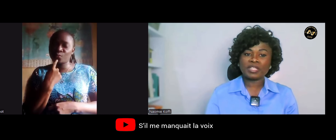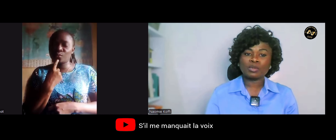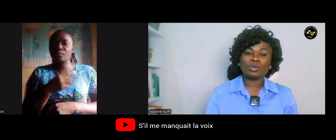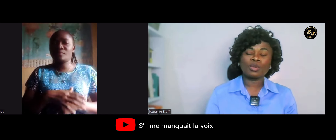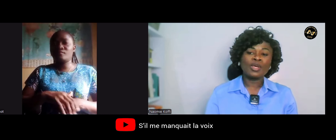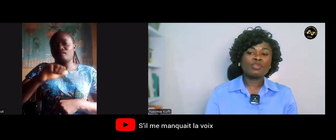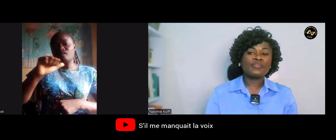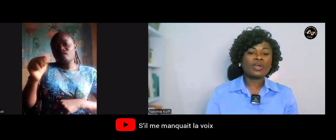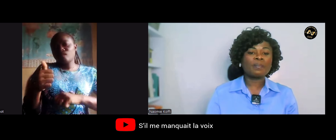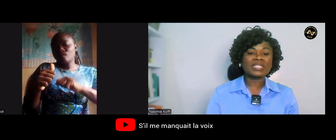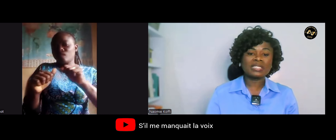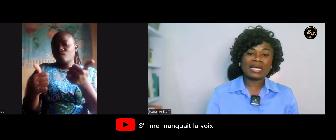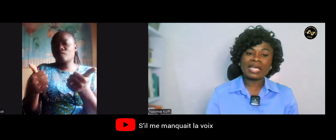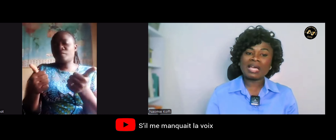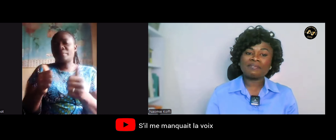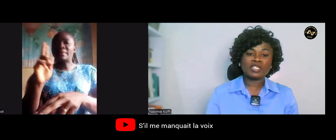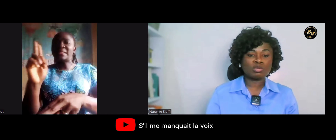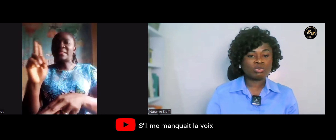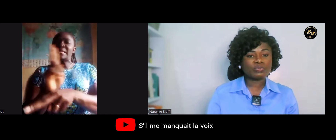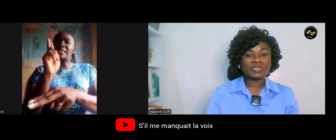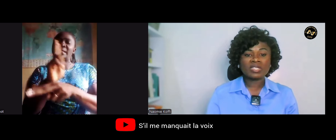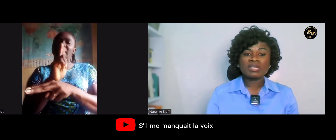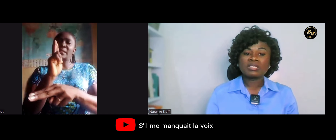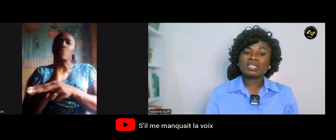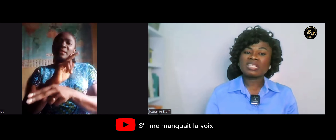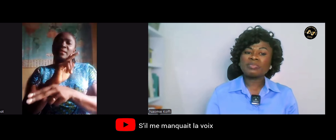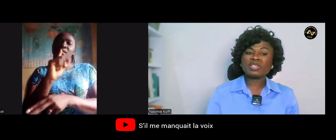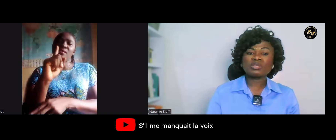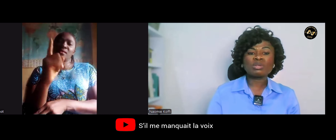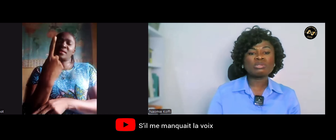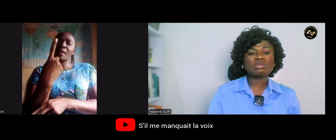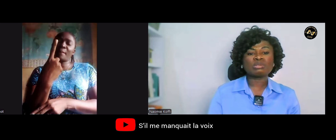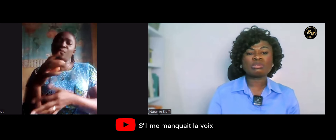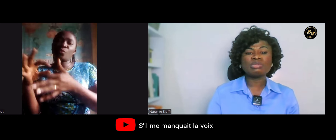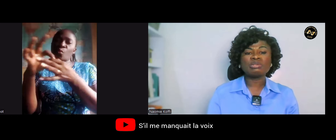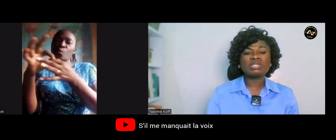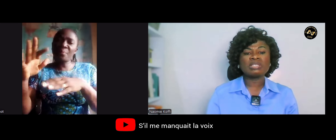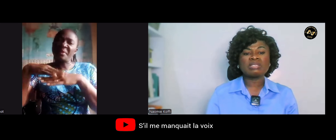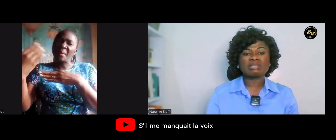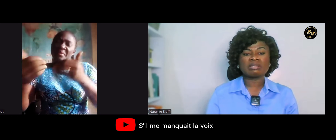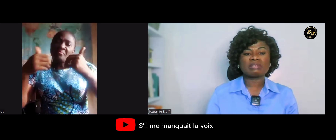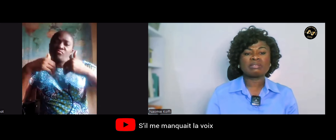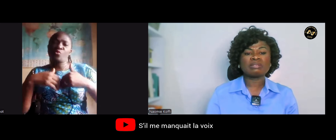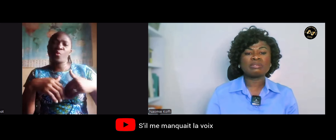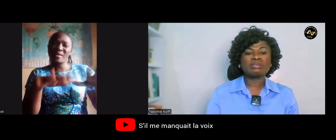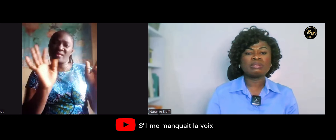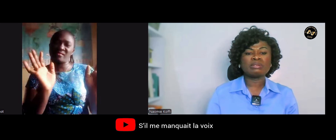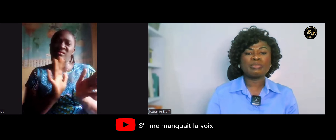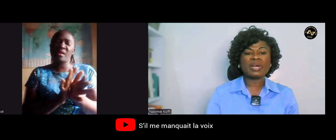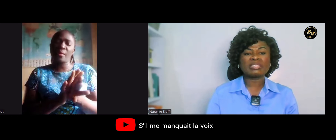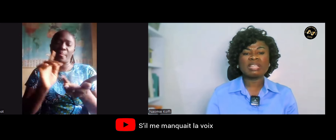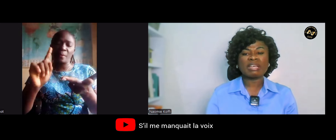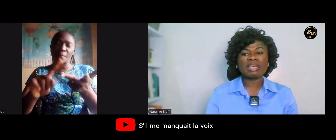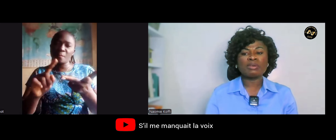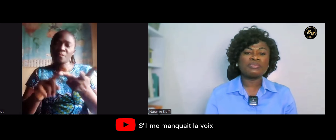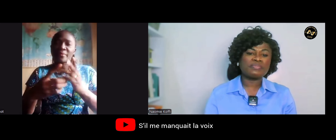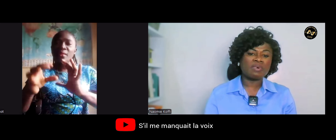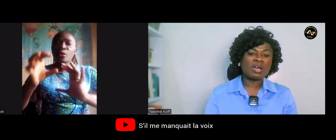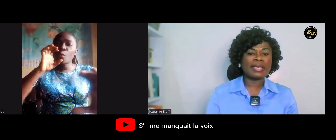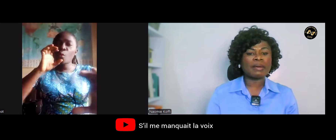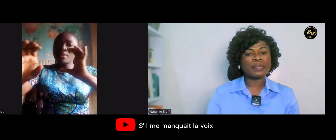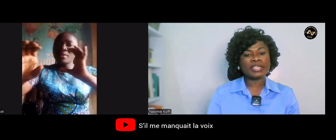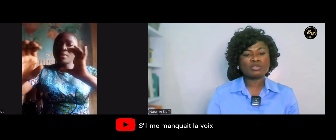fait, de faire un partenariat avec nous. Certaines personnes utilisent un partenariat